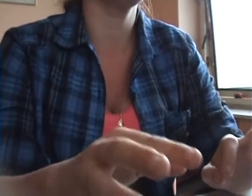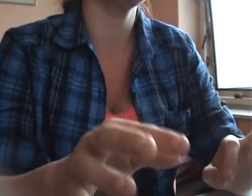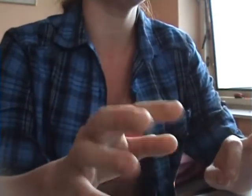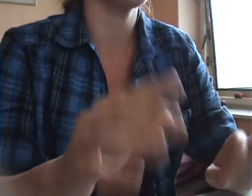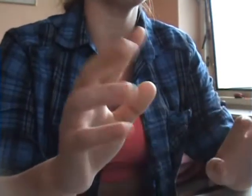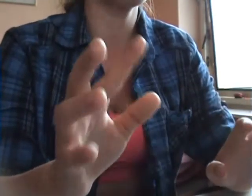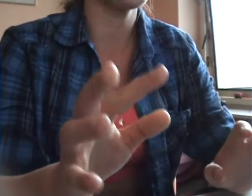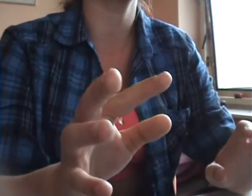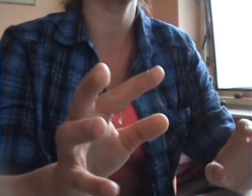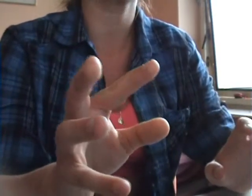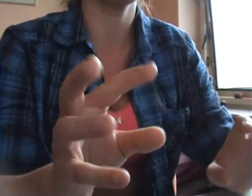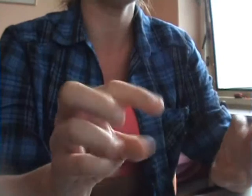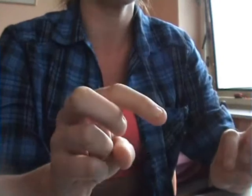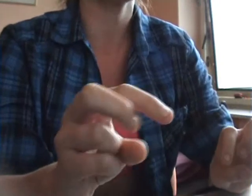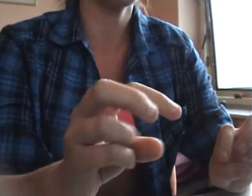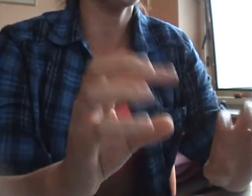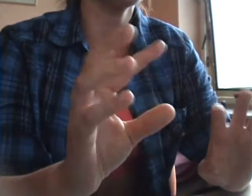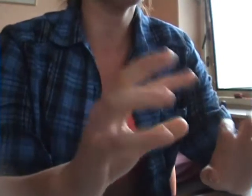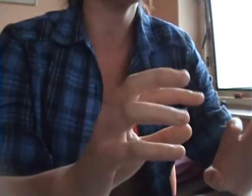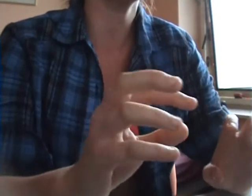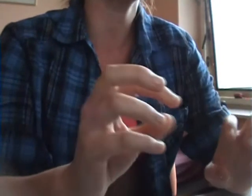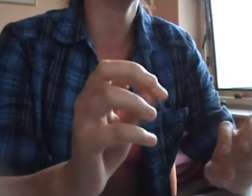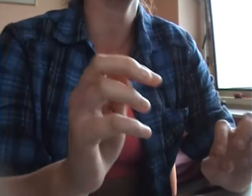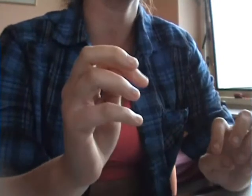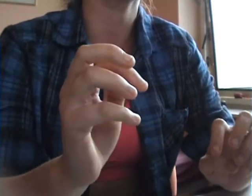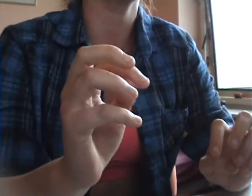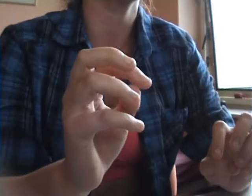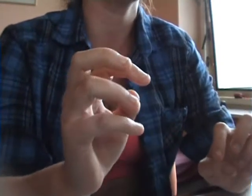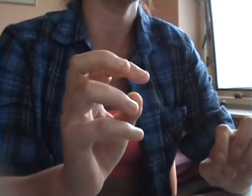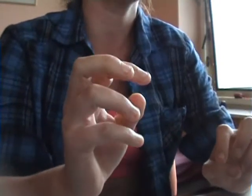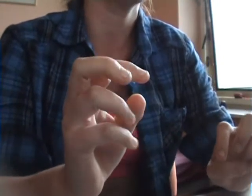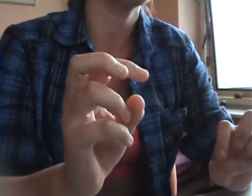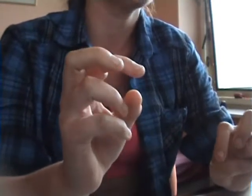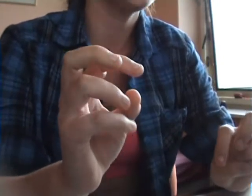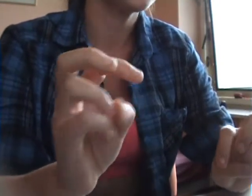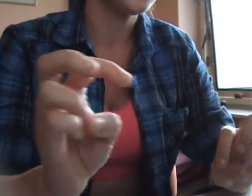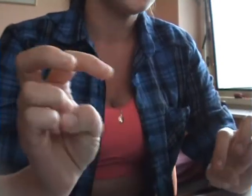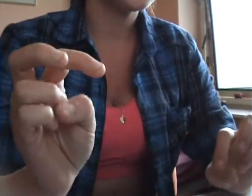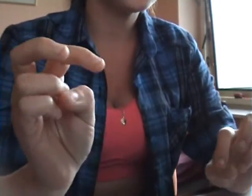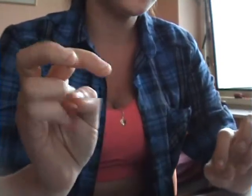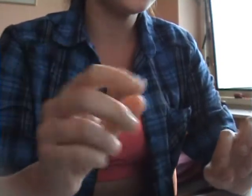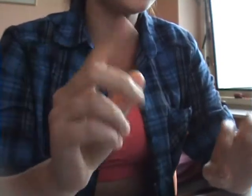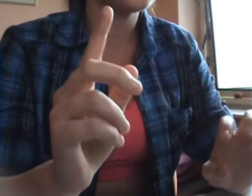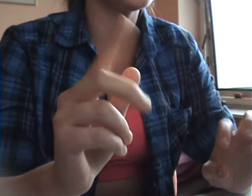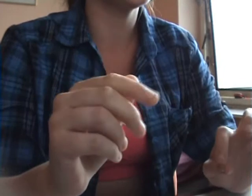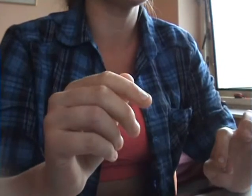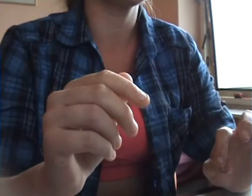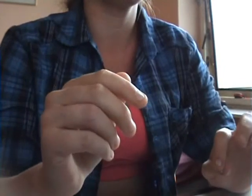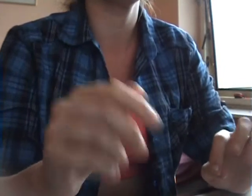Kdo pánku, čo má gojí vyše? Když se sunko